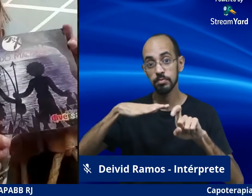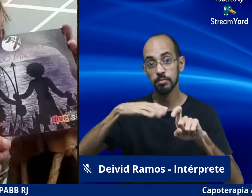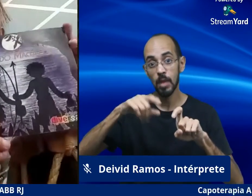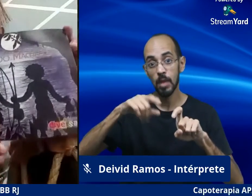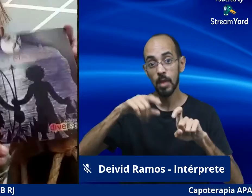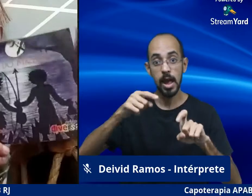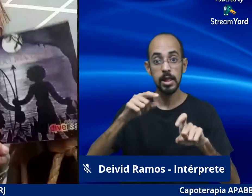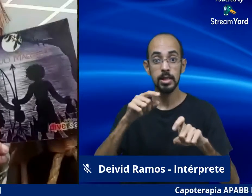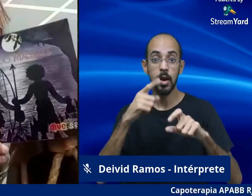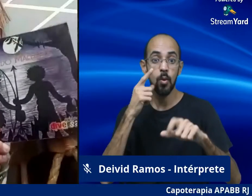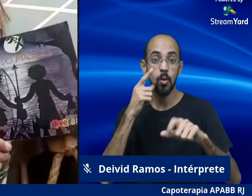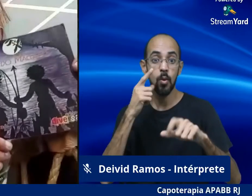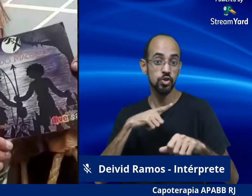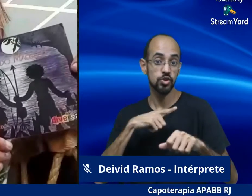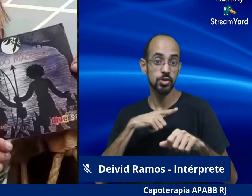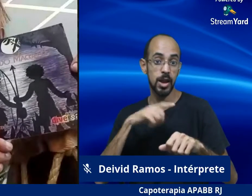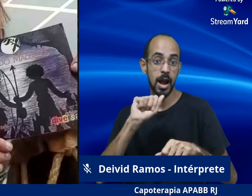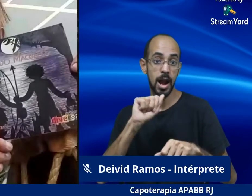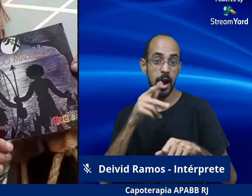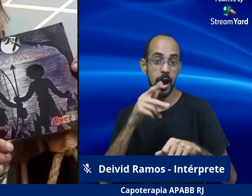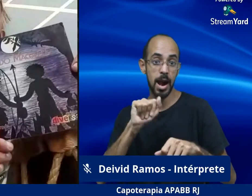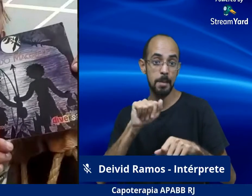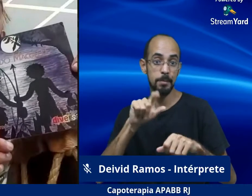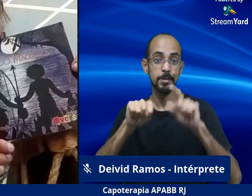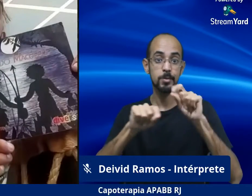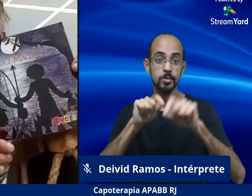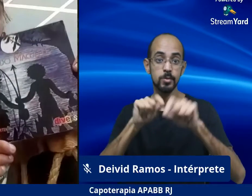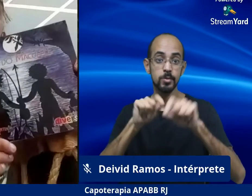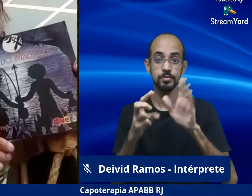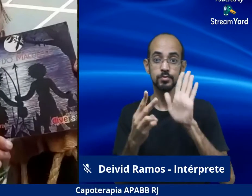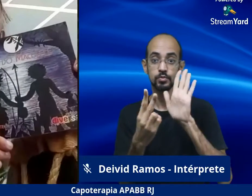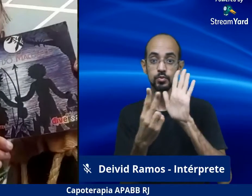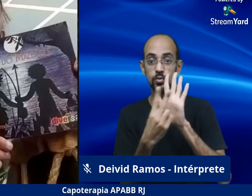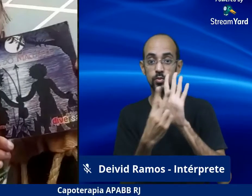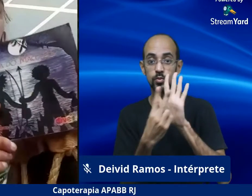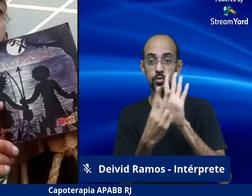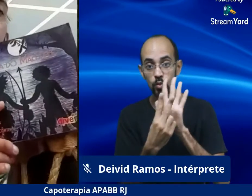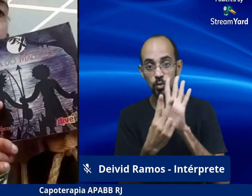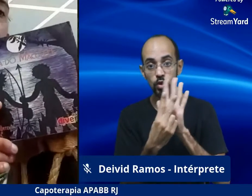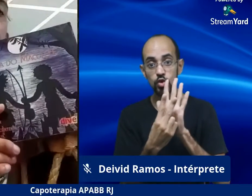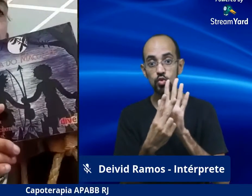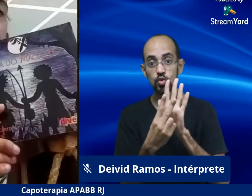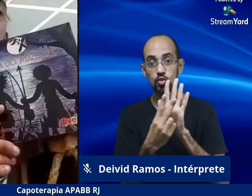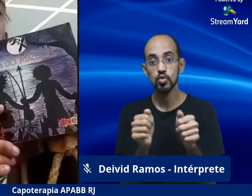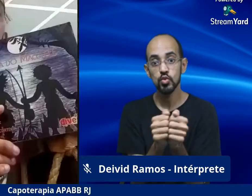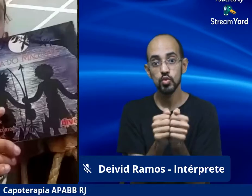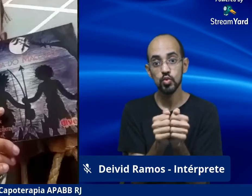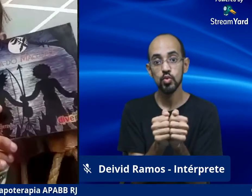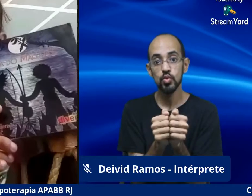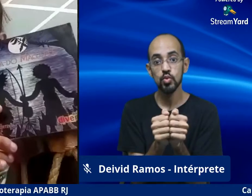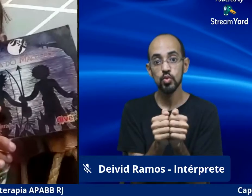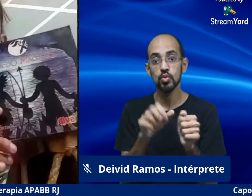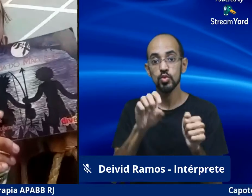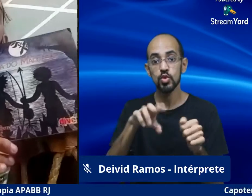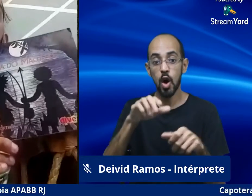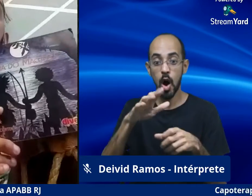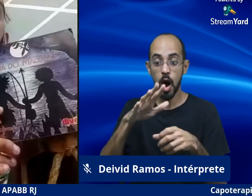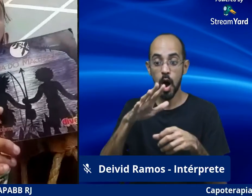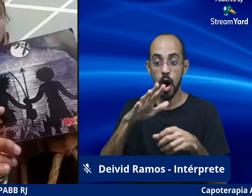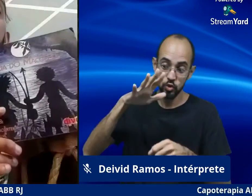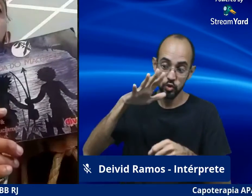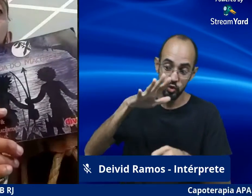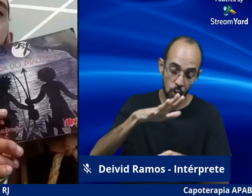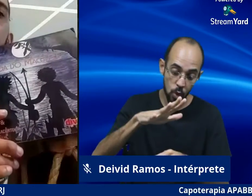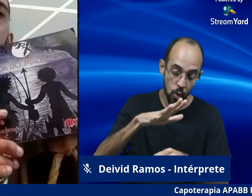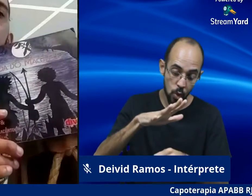gente vê a sombra de um índio, né? Junto com a sombra, né? Do que a gente vai ver na